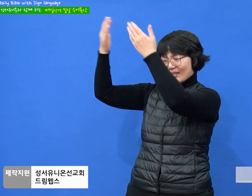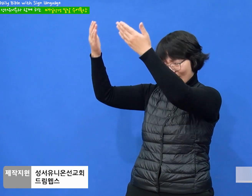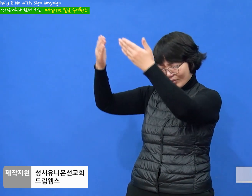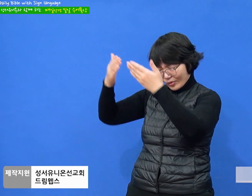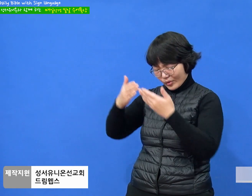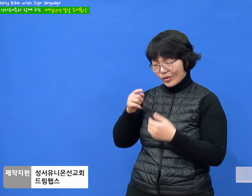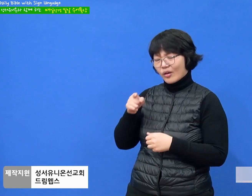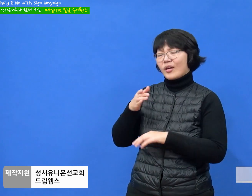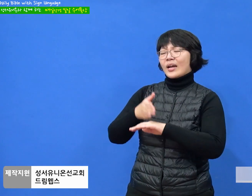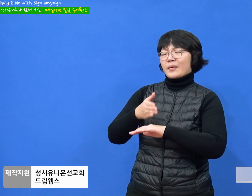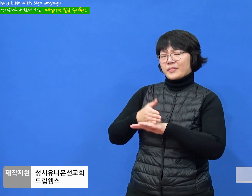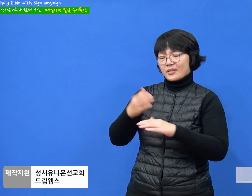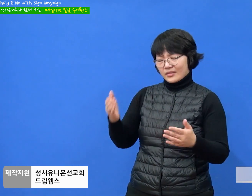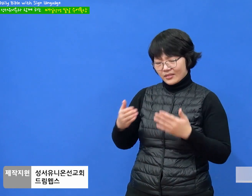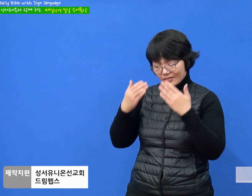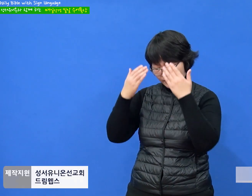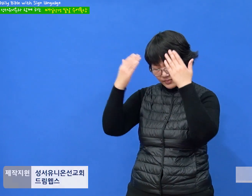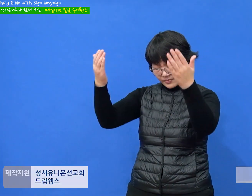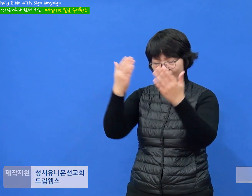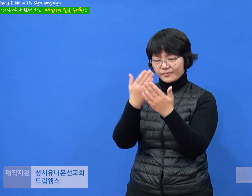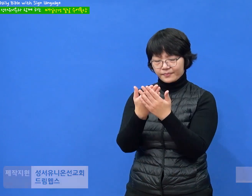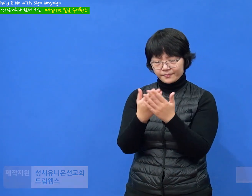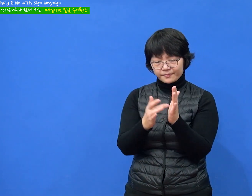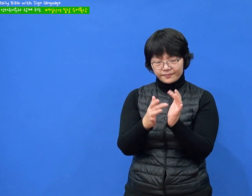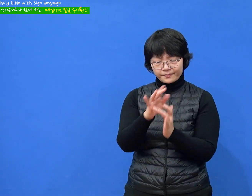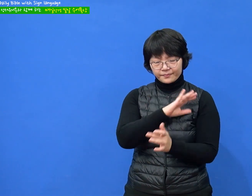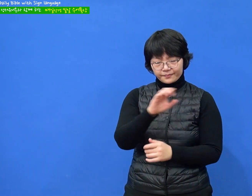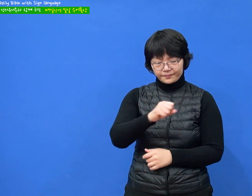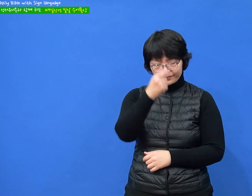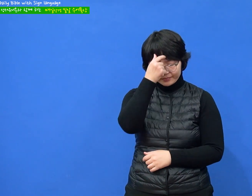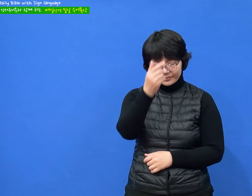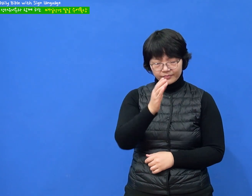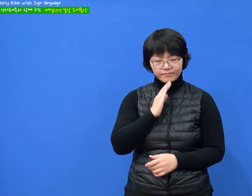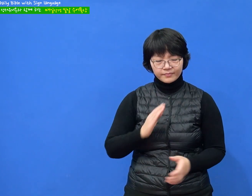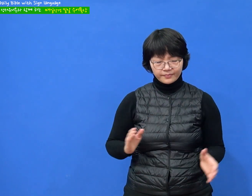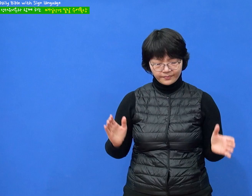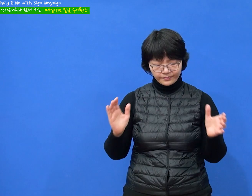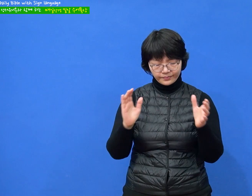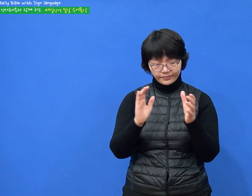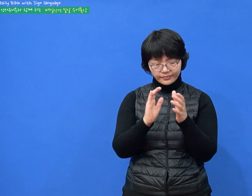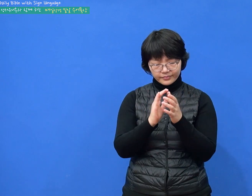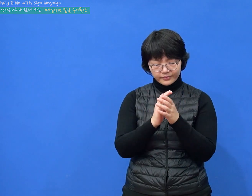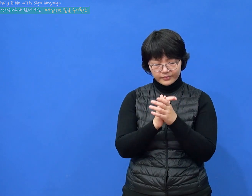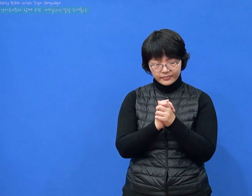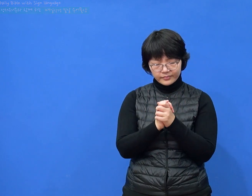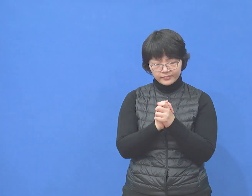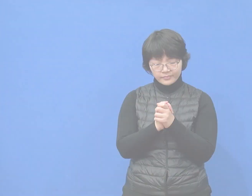하루 되게 하옵소서. 예수님 이름으로 기도하옵나이다. 아멘.